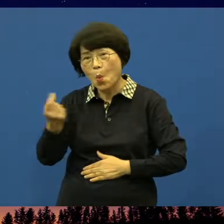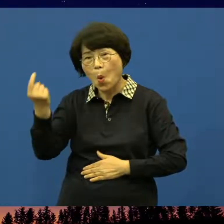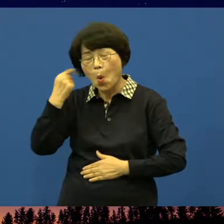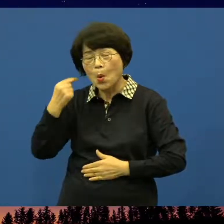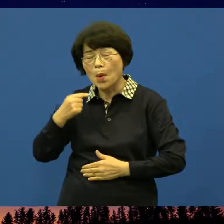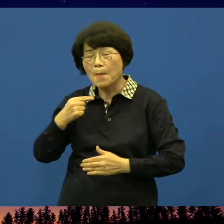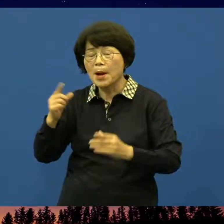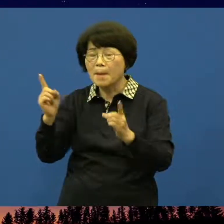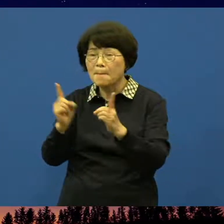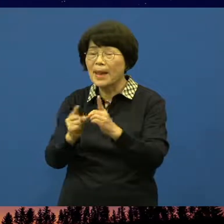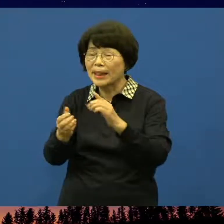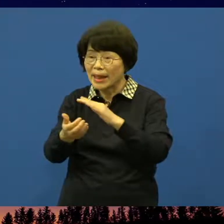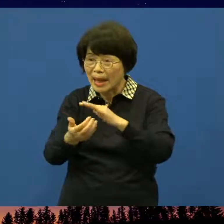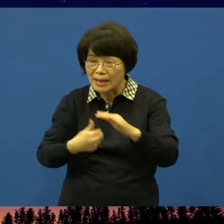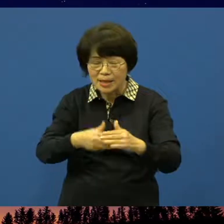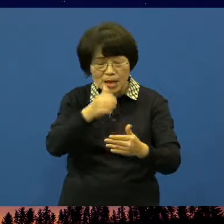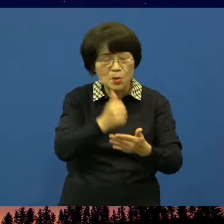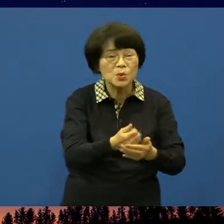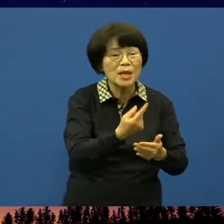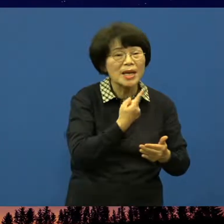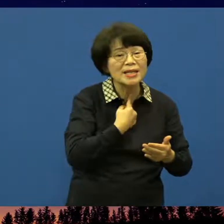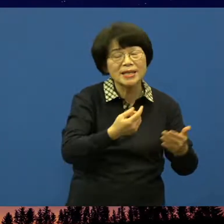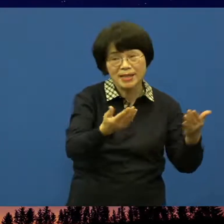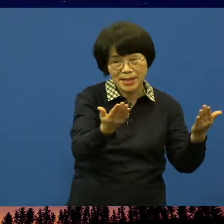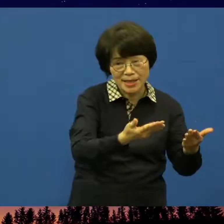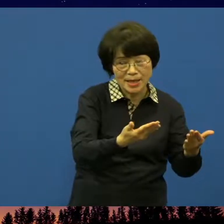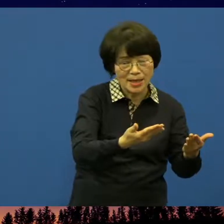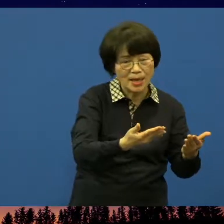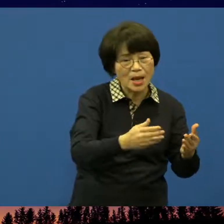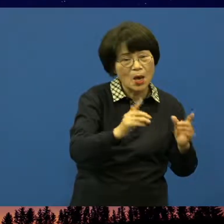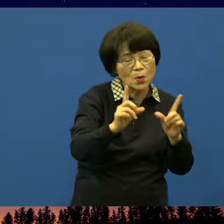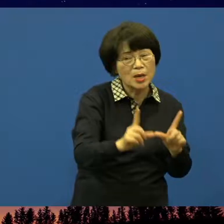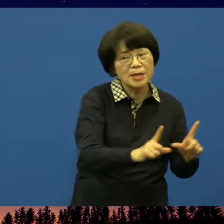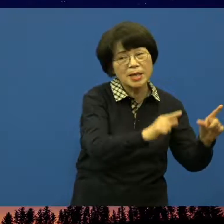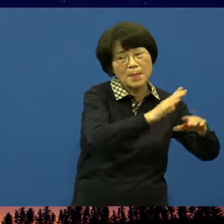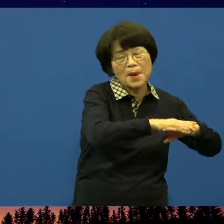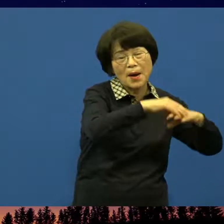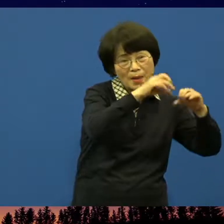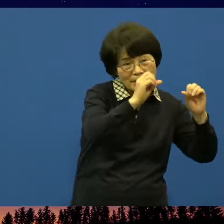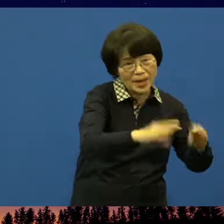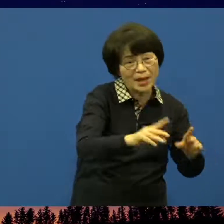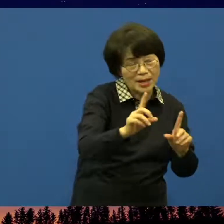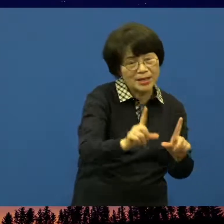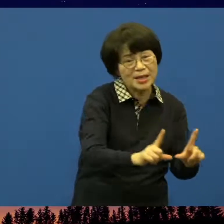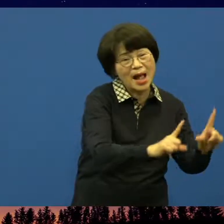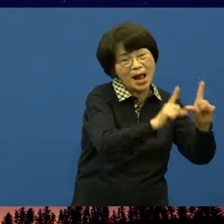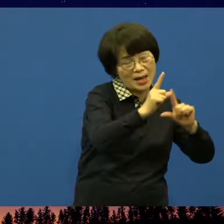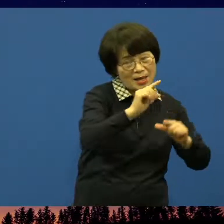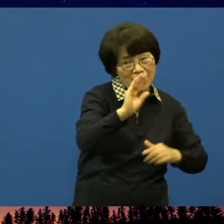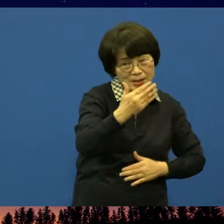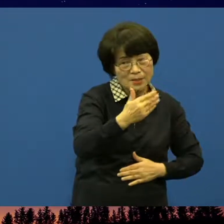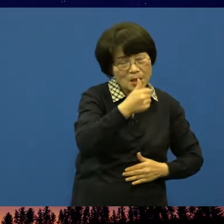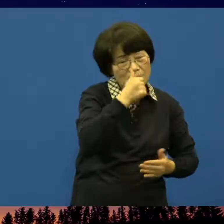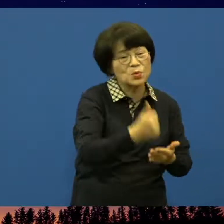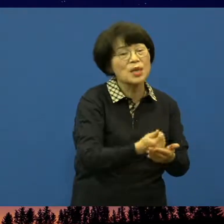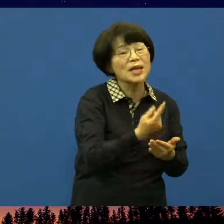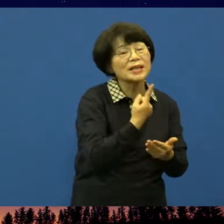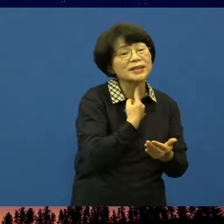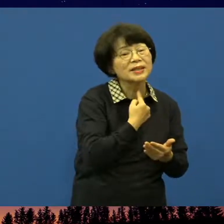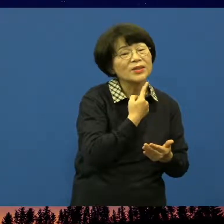않았을 때는 어땠습니까? 죄를 짓는 일이 우리의 삶에 얼마나 에너지를 낭비하는 것입니까? 낭비 중에 낭비가 뭐예요? 죄를 짓는